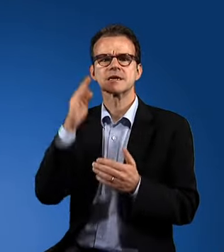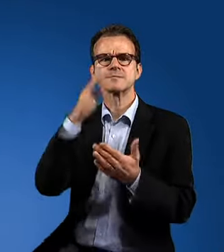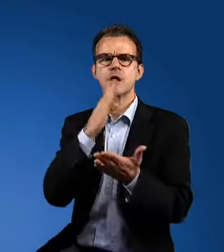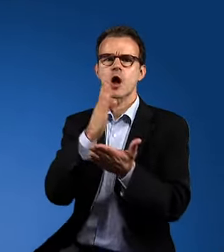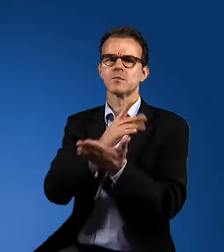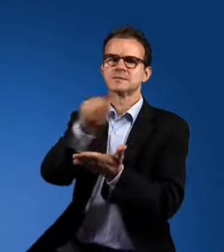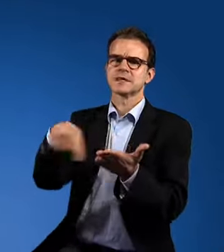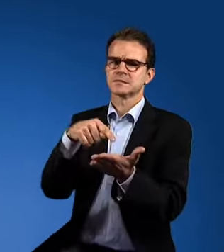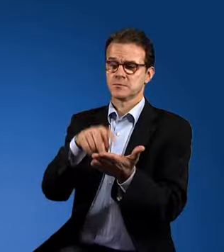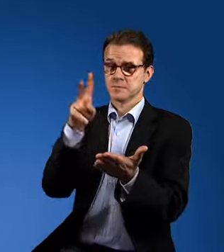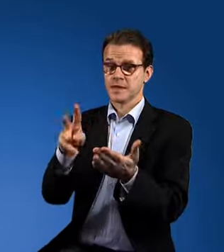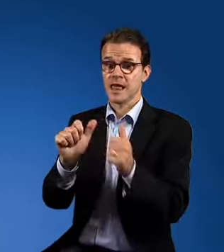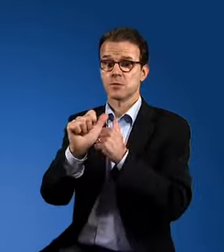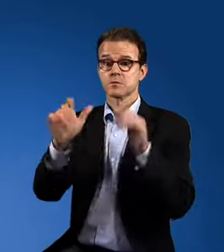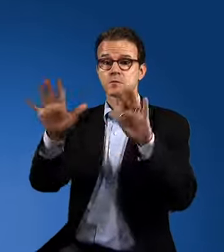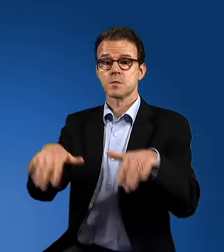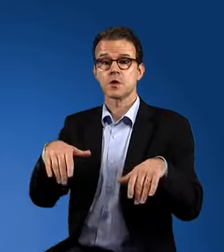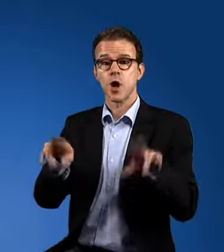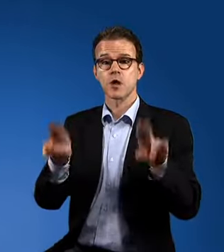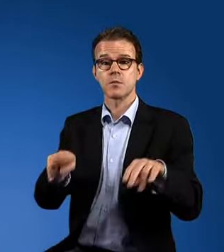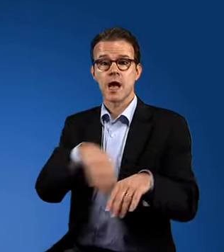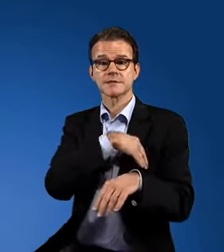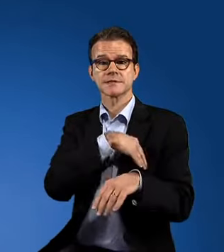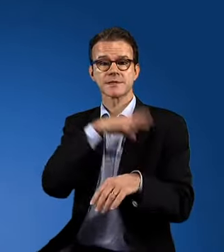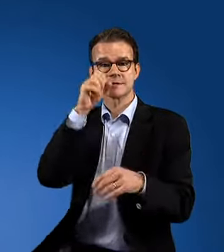ihmisoikeusinstituutio, ihmisoikeuskeskus